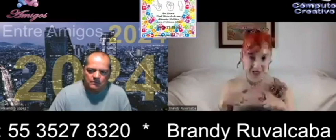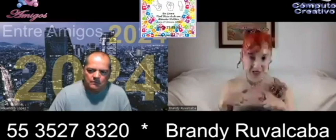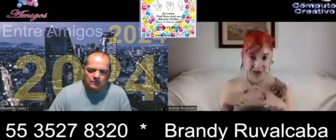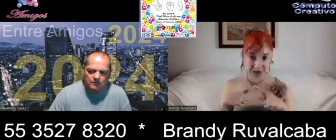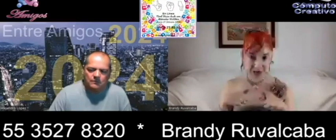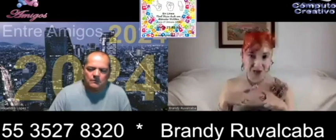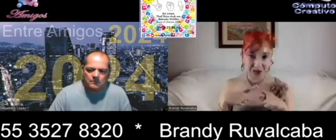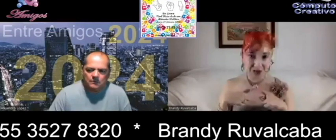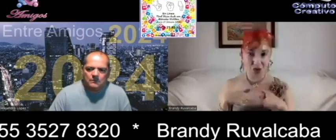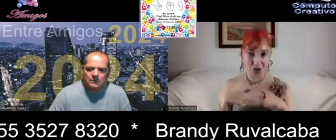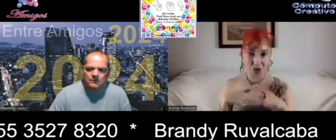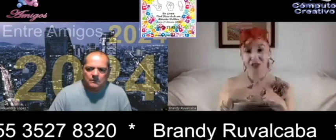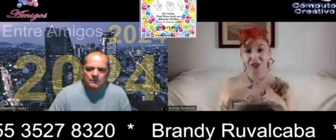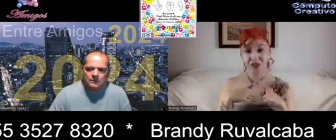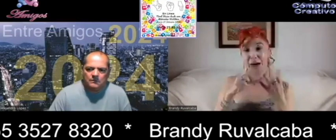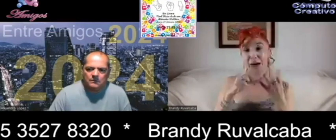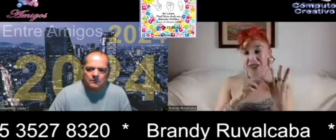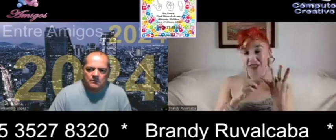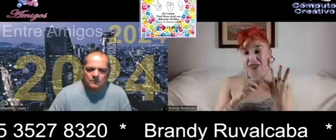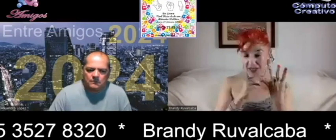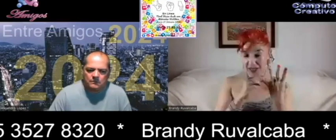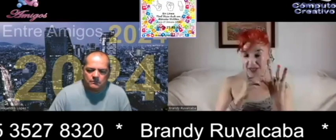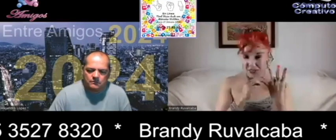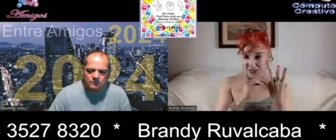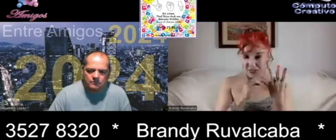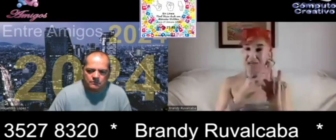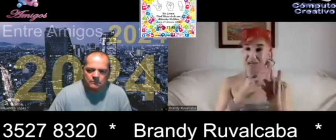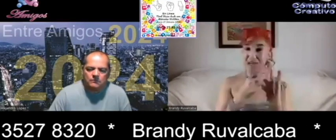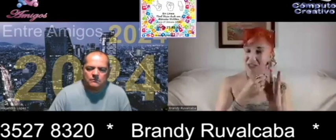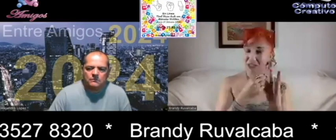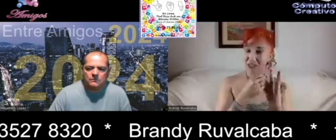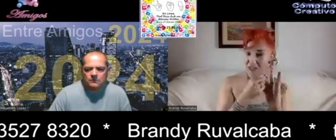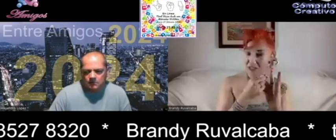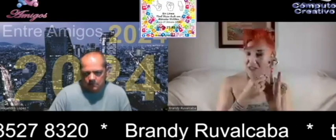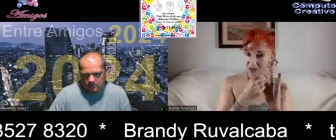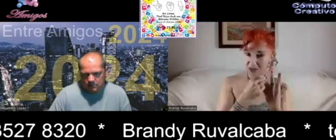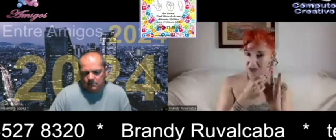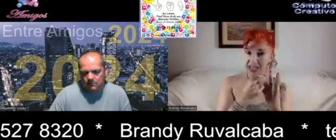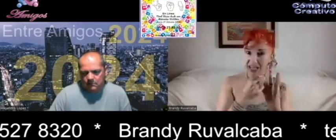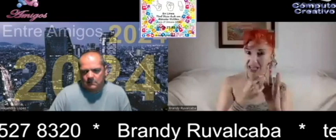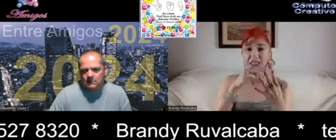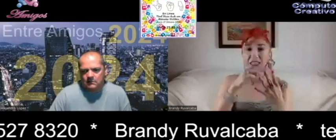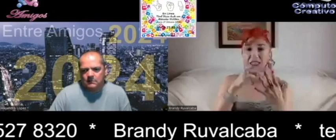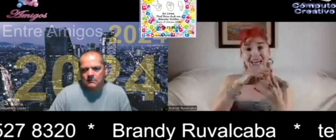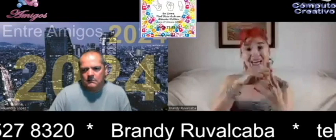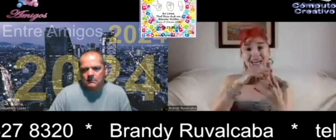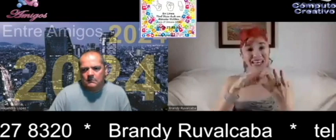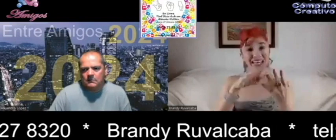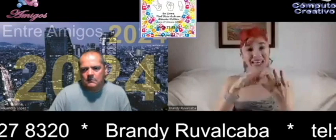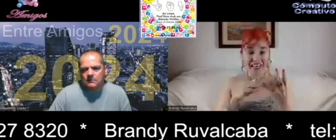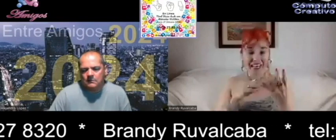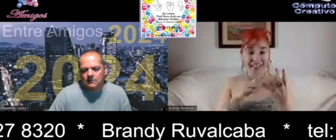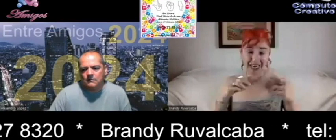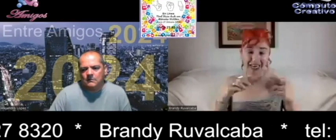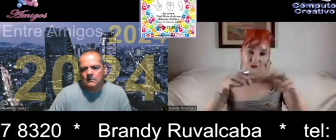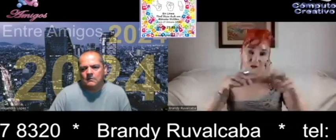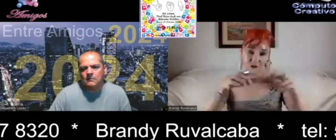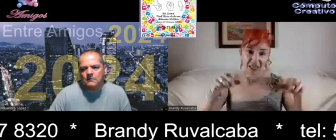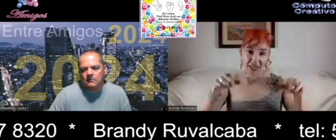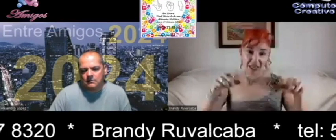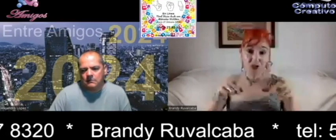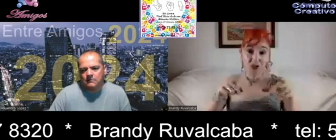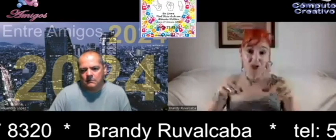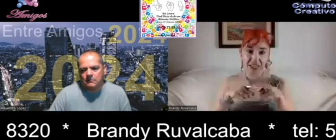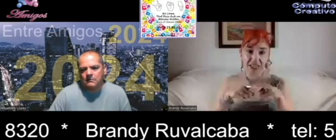en México conozcan, aparte de la lengua de señas mexicana, la lengua de señas internacional, sino que hay líderes en las